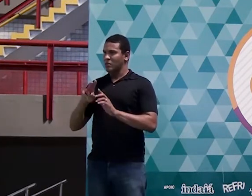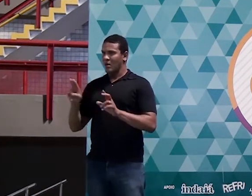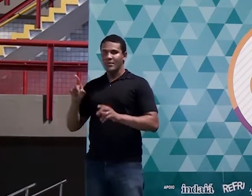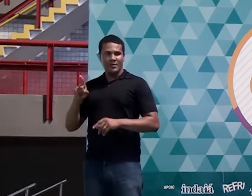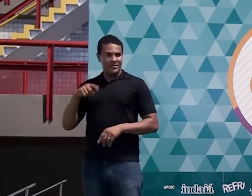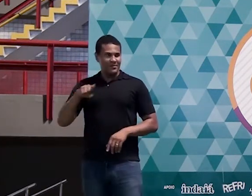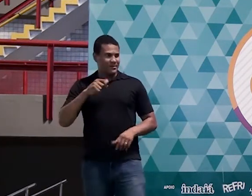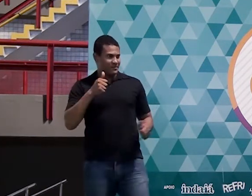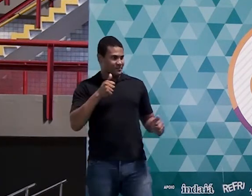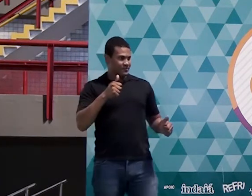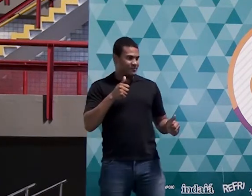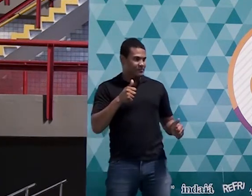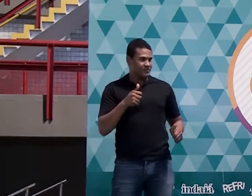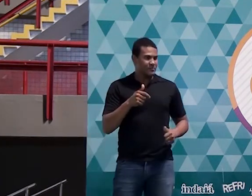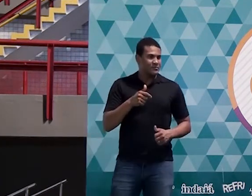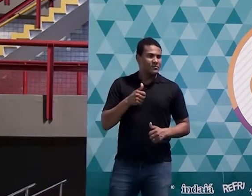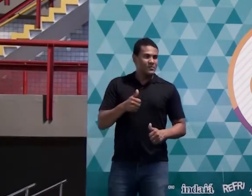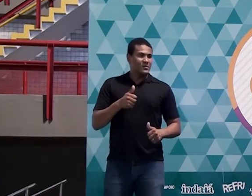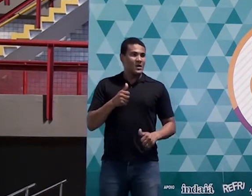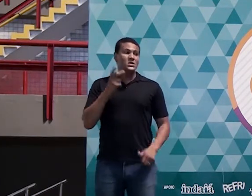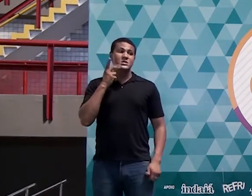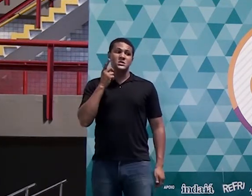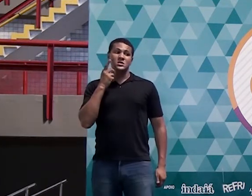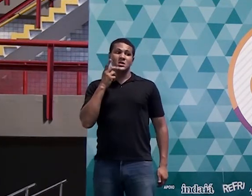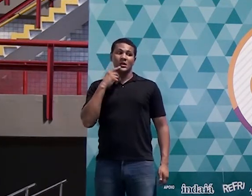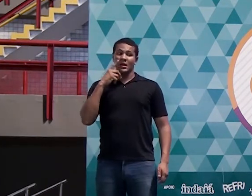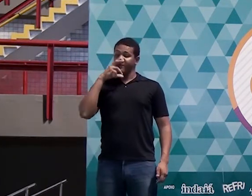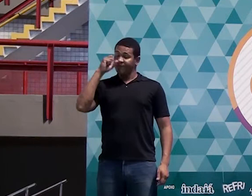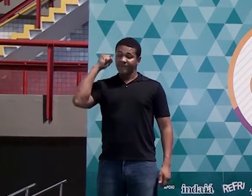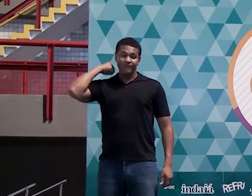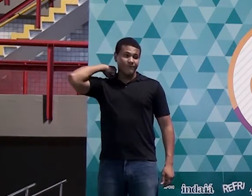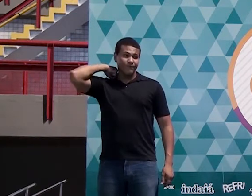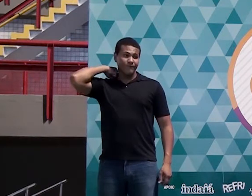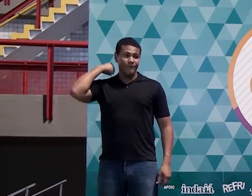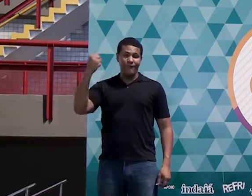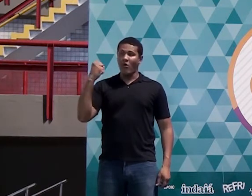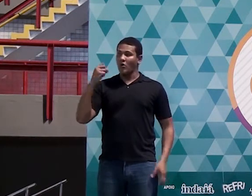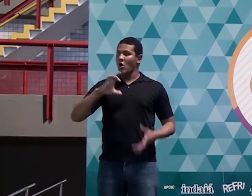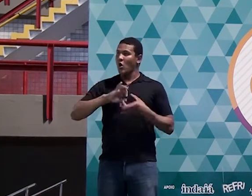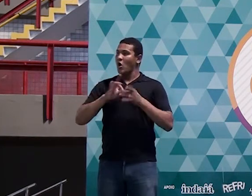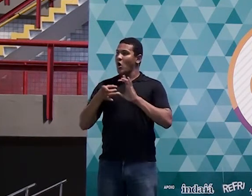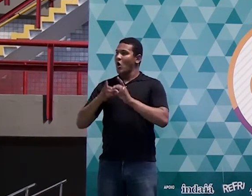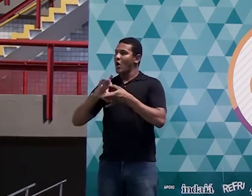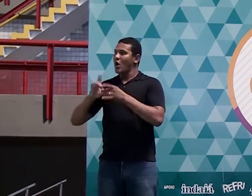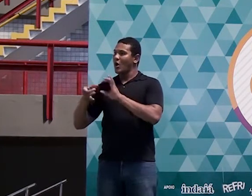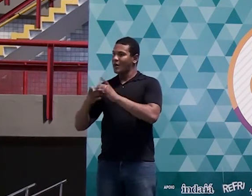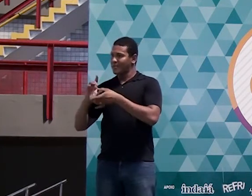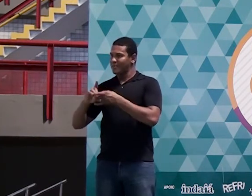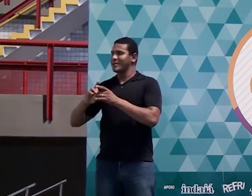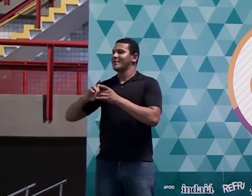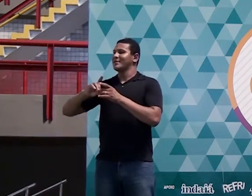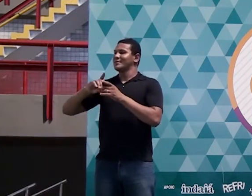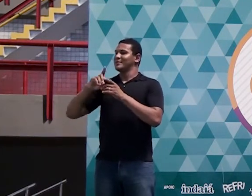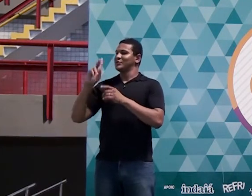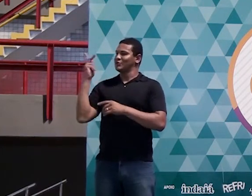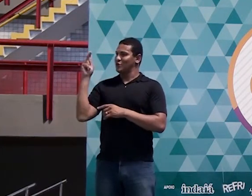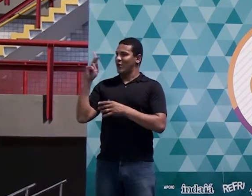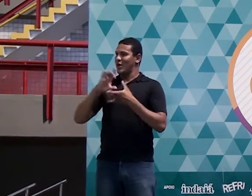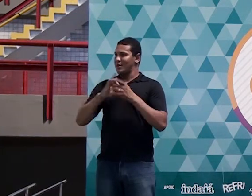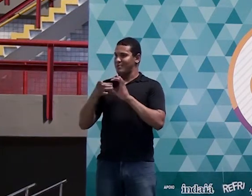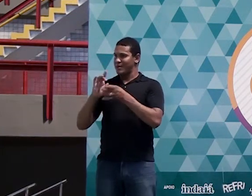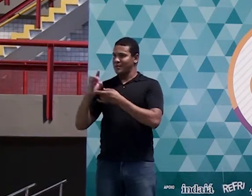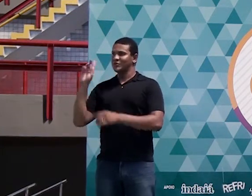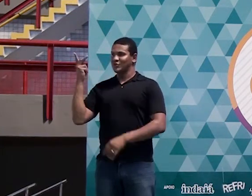Tá certo? O Ceará é Mega Thunder representativo na Olimpíada, tá?